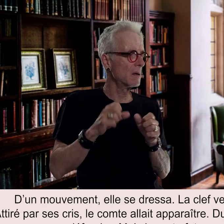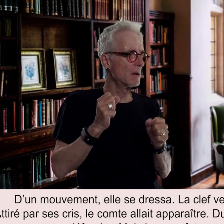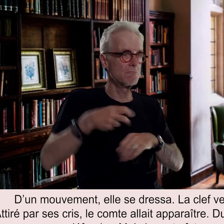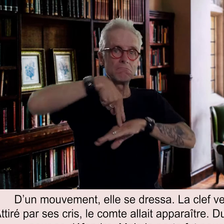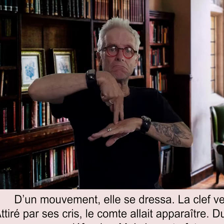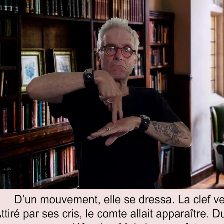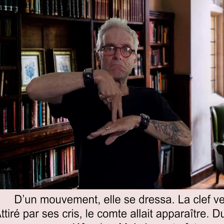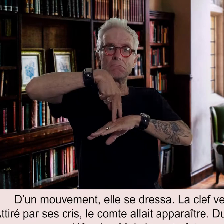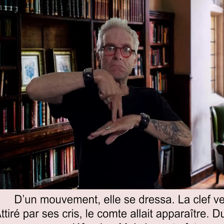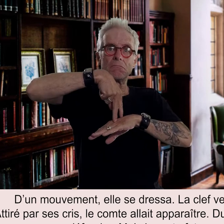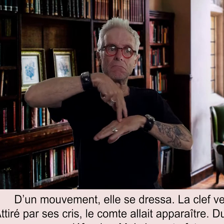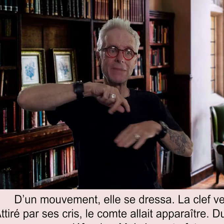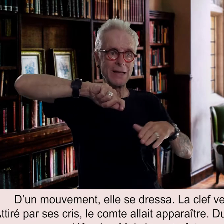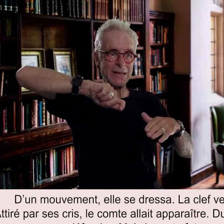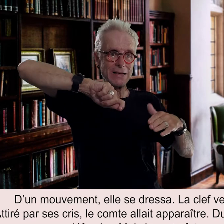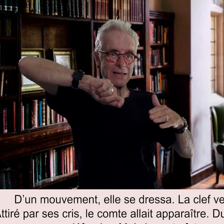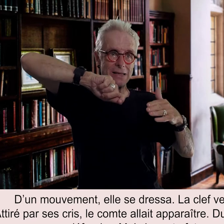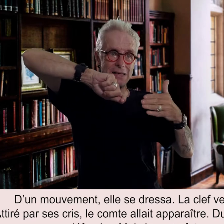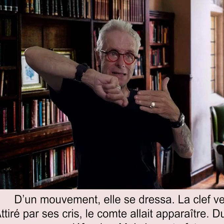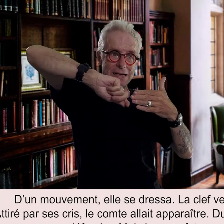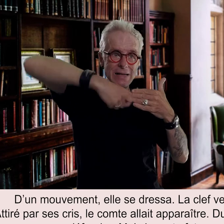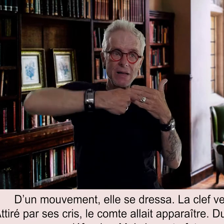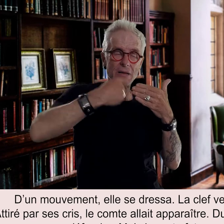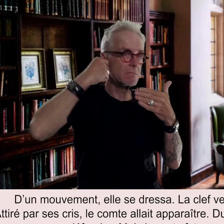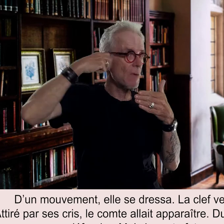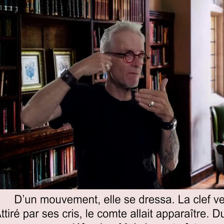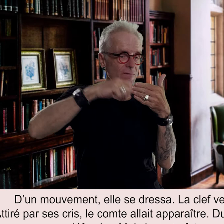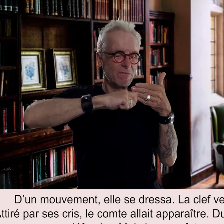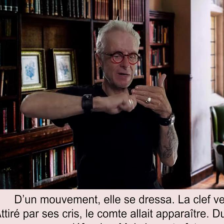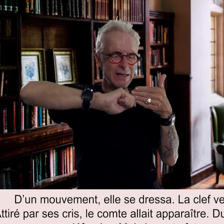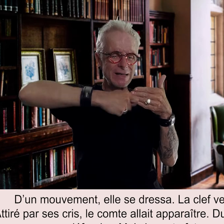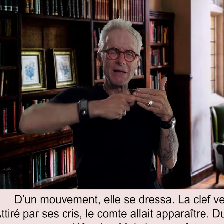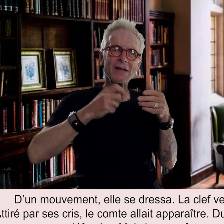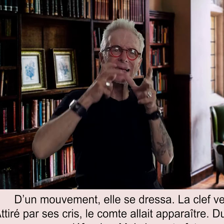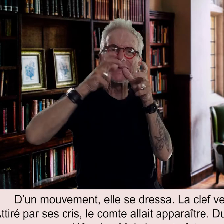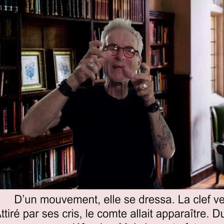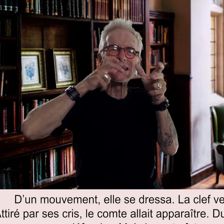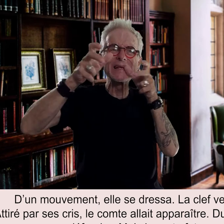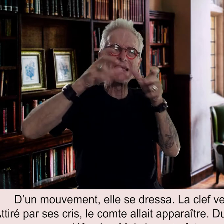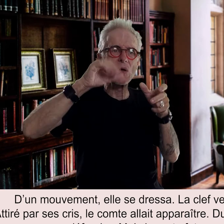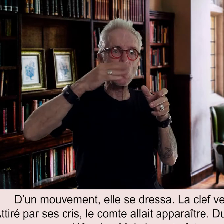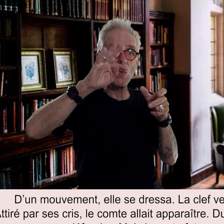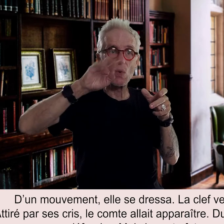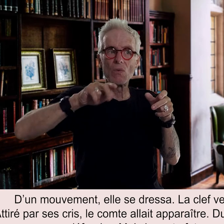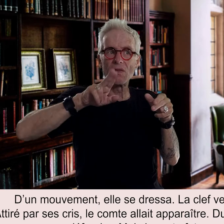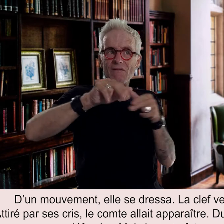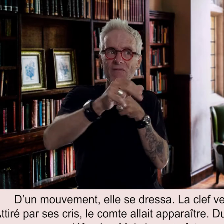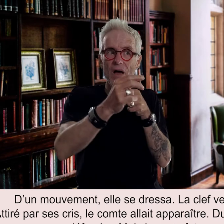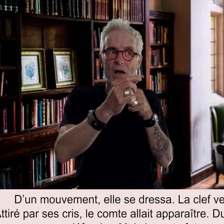dressa. la clé venait de tourner dans la serrure. Attirée par ses cris, le comte allait apparaître.